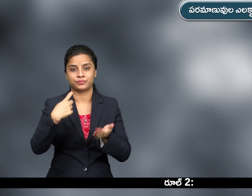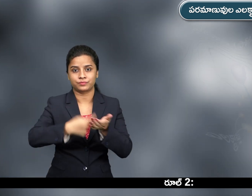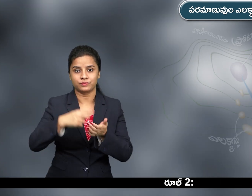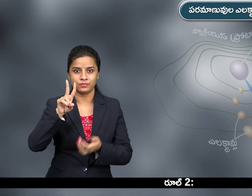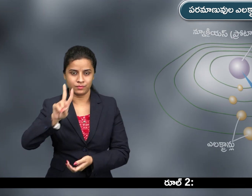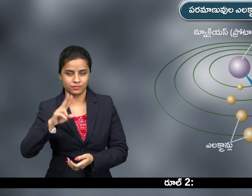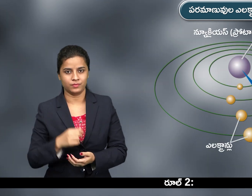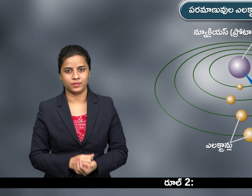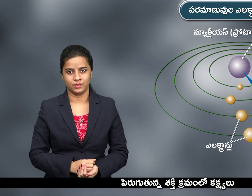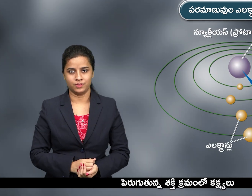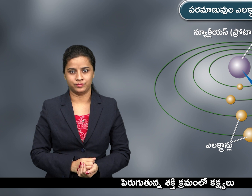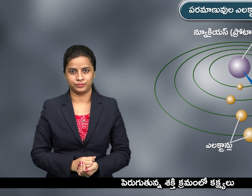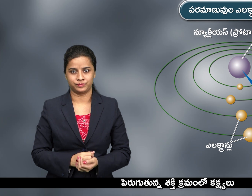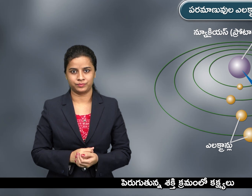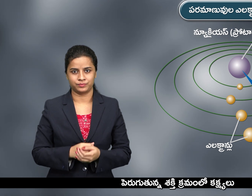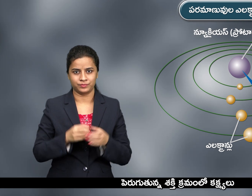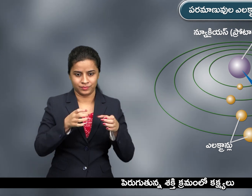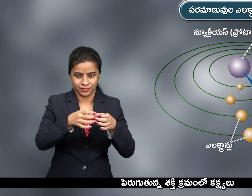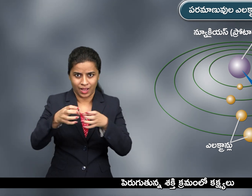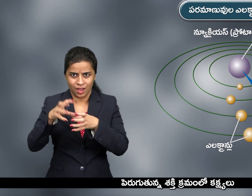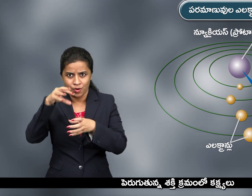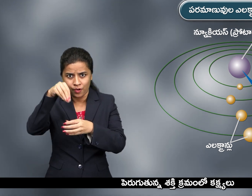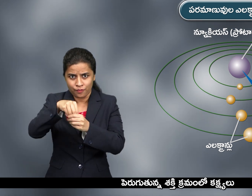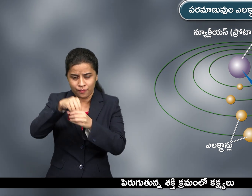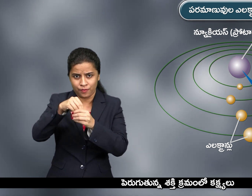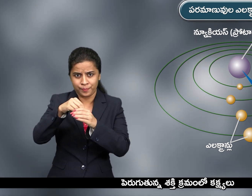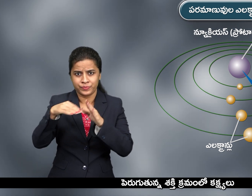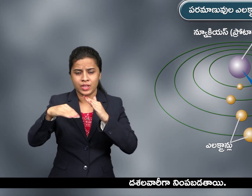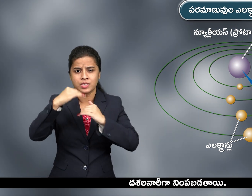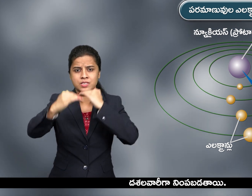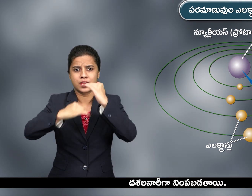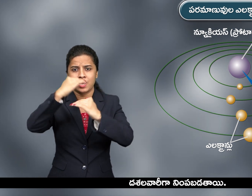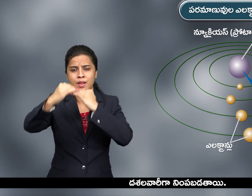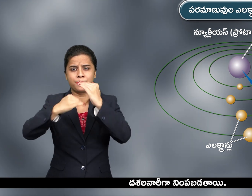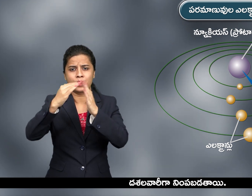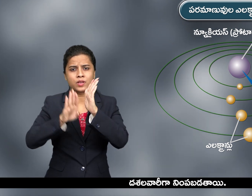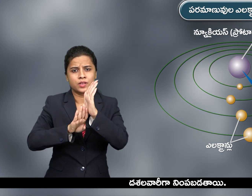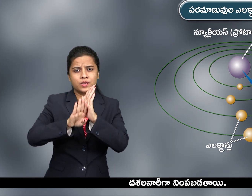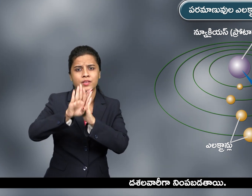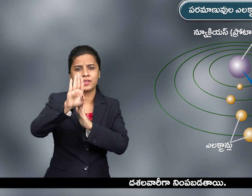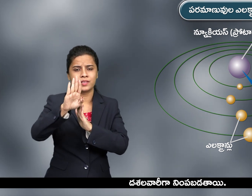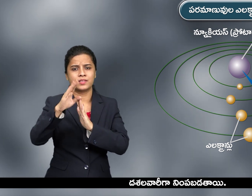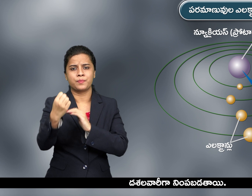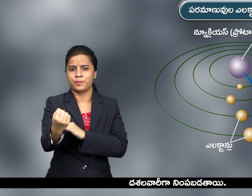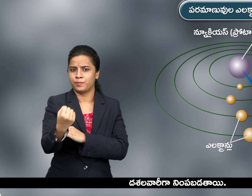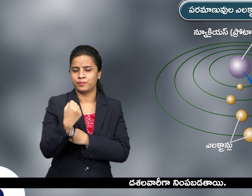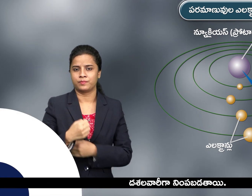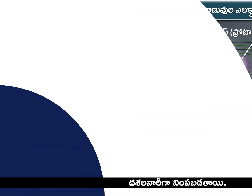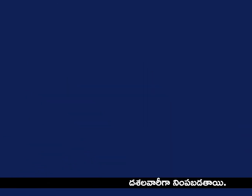రూల్ 2 పెరుగుతున్న శక్తి క్రమంలో కక్షలు దశల వారీగా